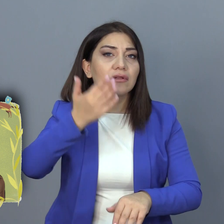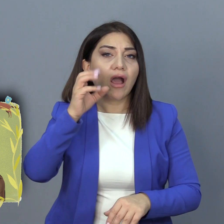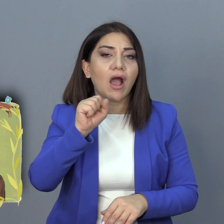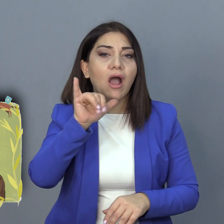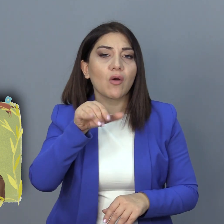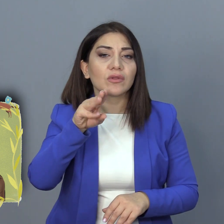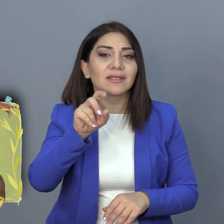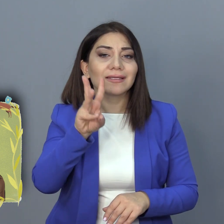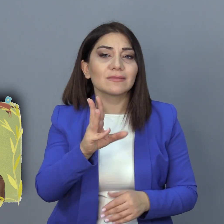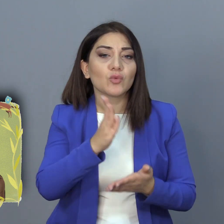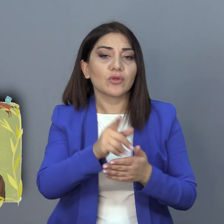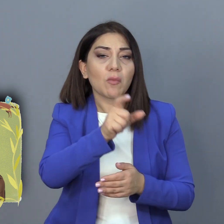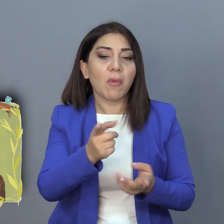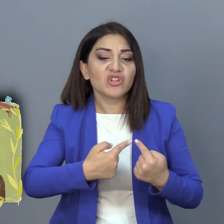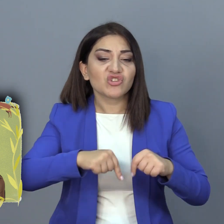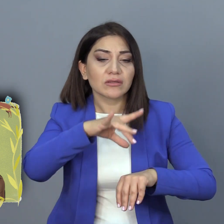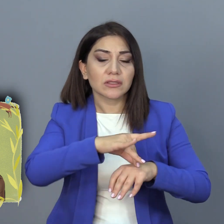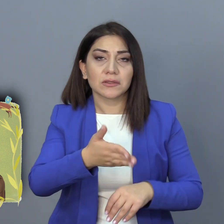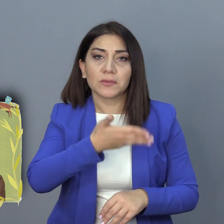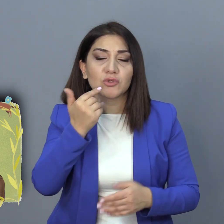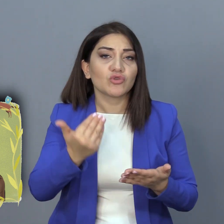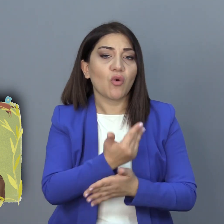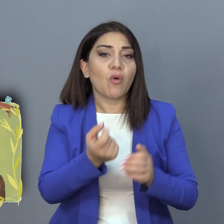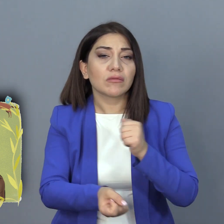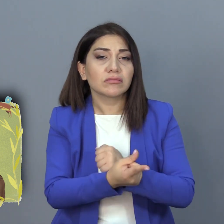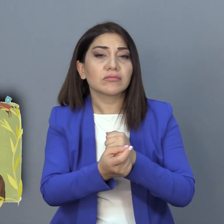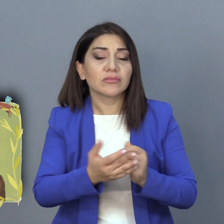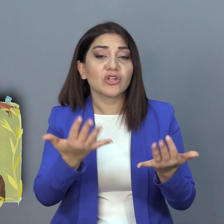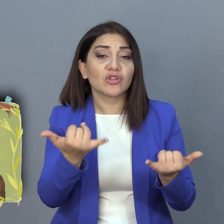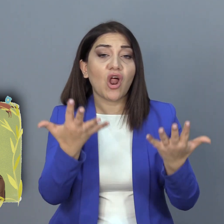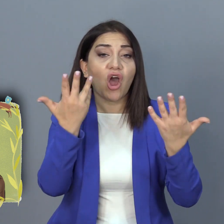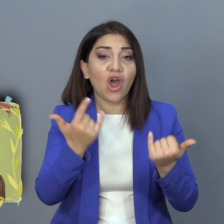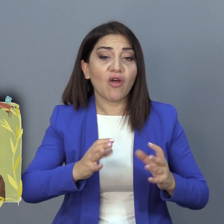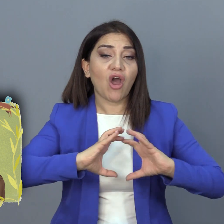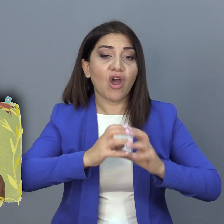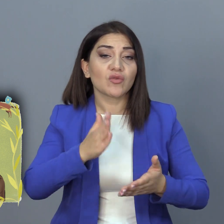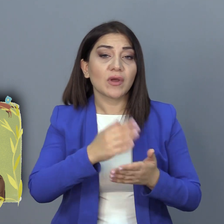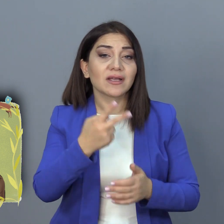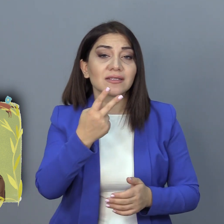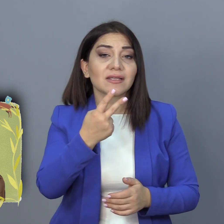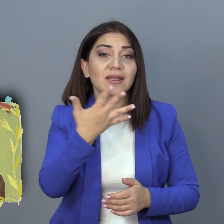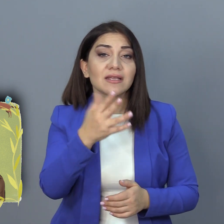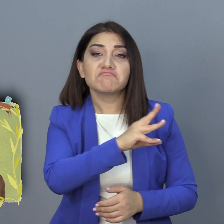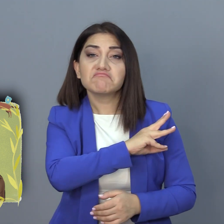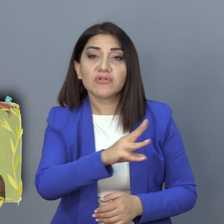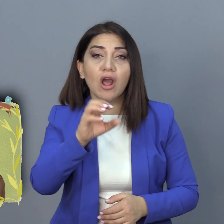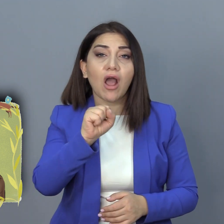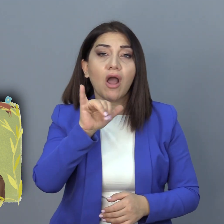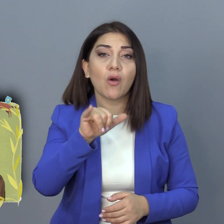ունեցող անձանց շրջանում։ Հաշվել են, որ աշխարում այսոր ապրում է ավելի կան 25 միլիոն այուտիզմ ունեցող անց։